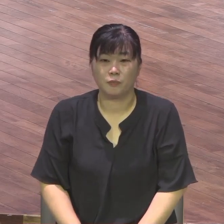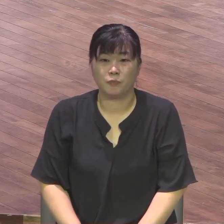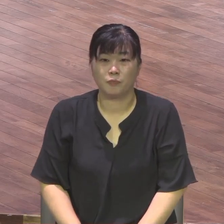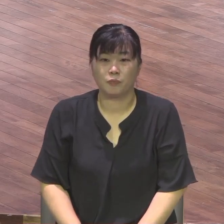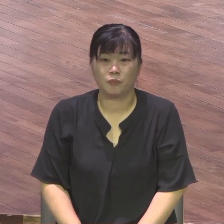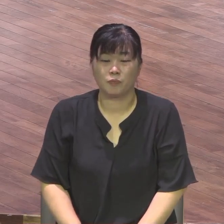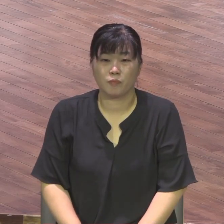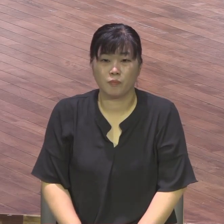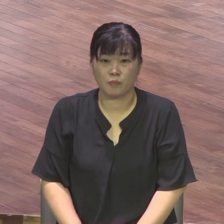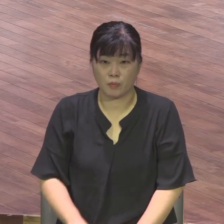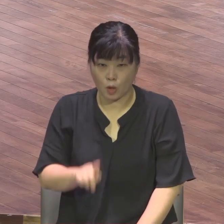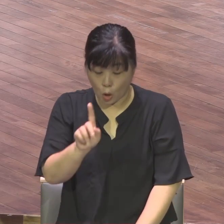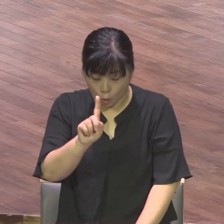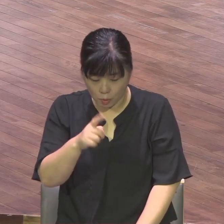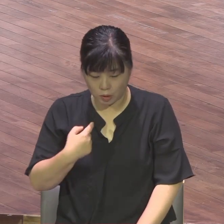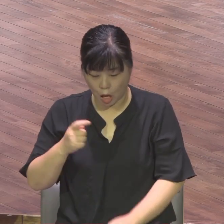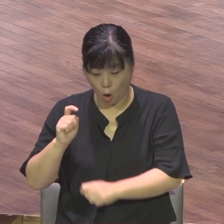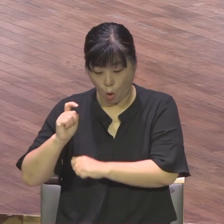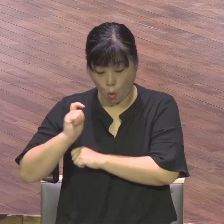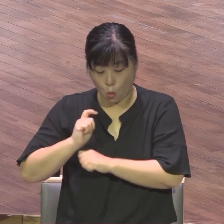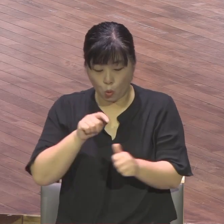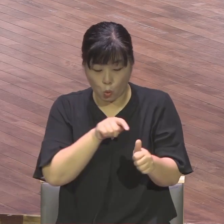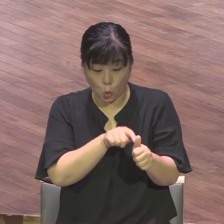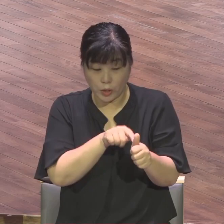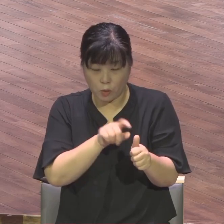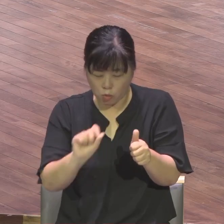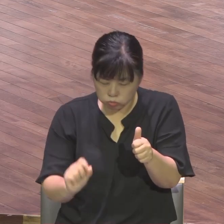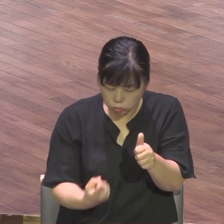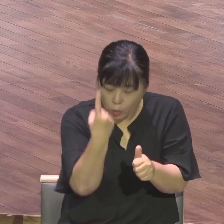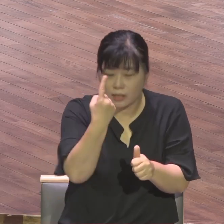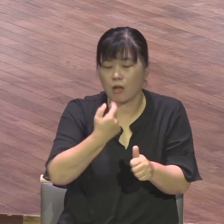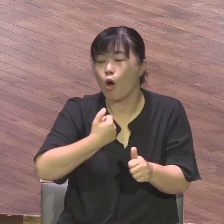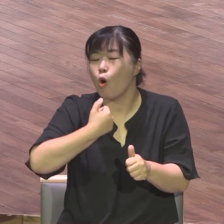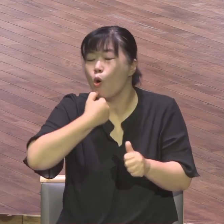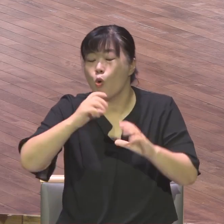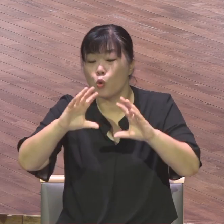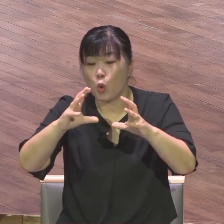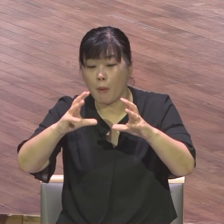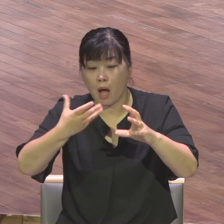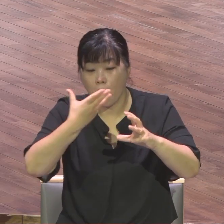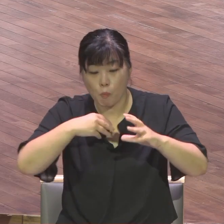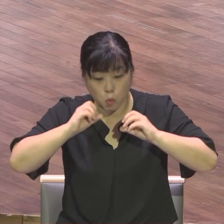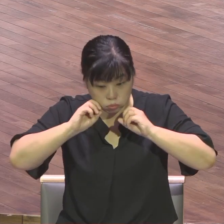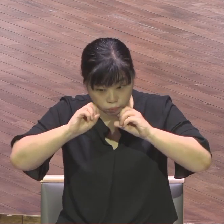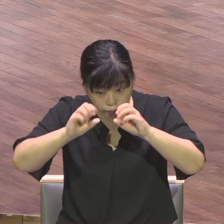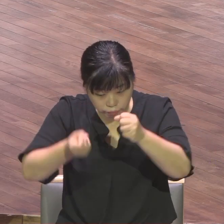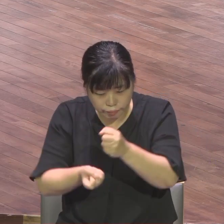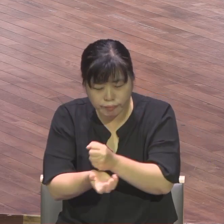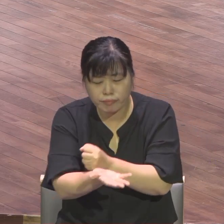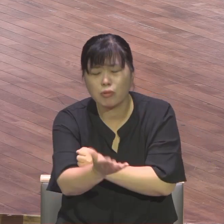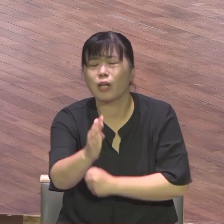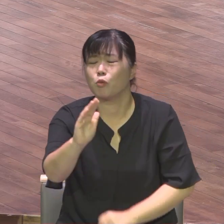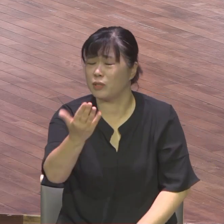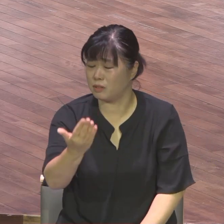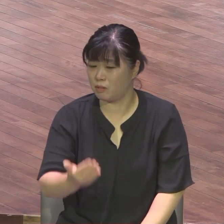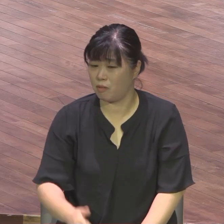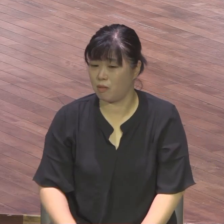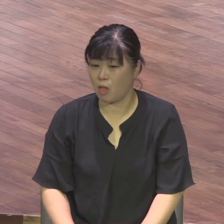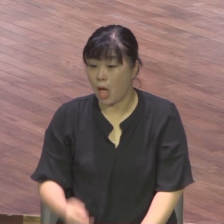준비한 그 한 사람이었다. 하나님께서 이 시대 237 나라 오천족 복음화를 위해서 준비한 그 한 사람이